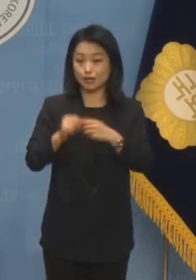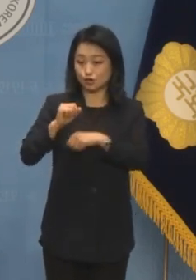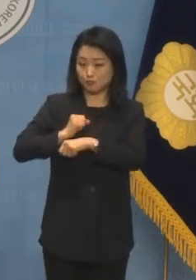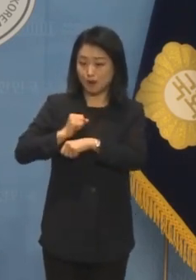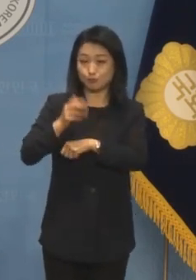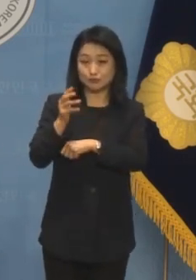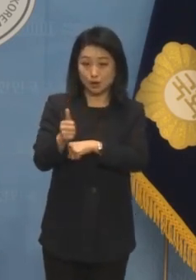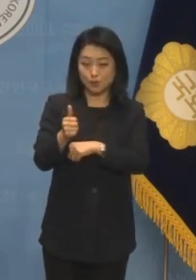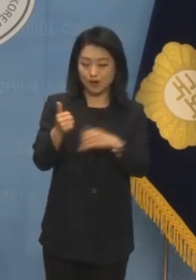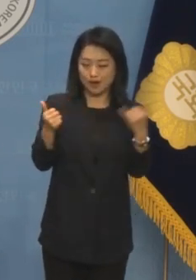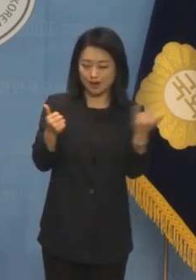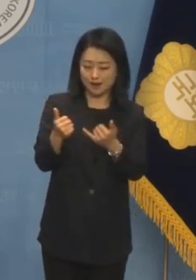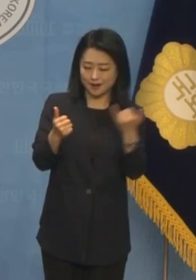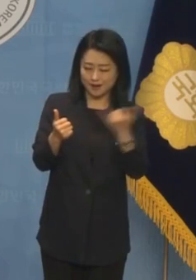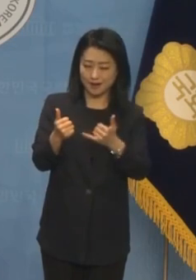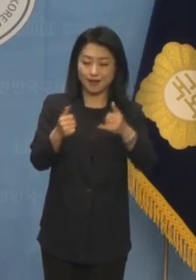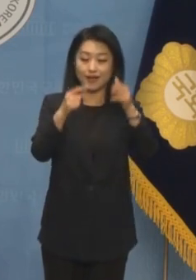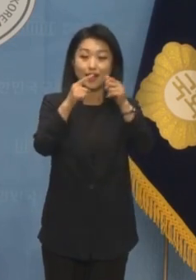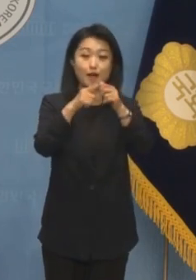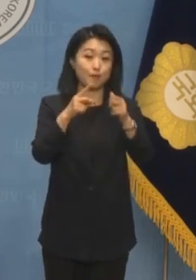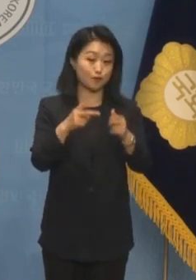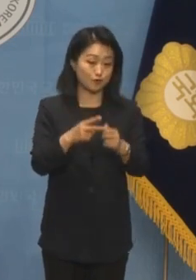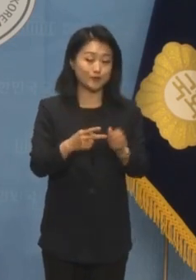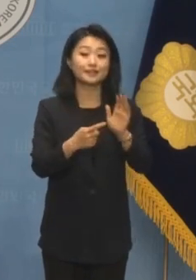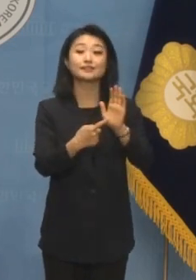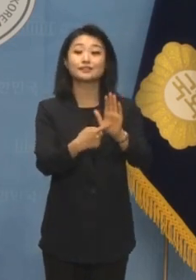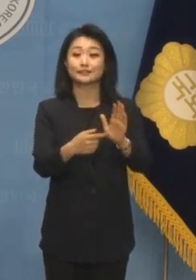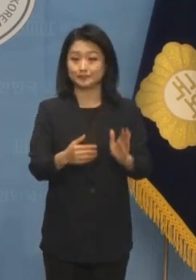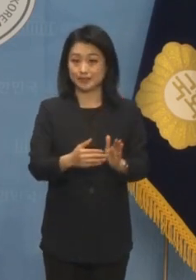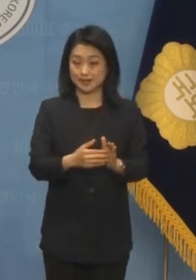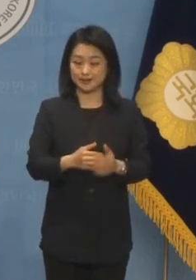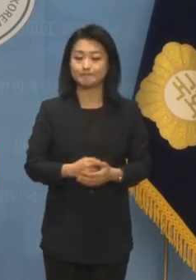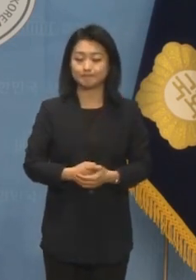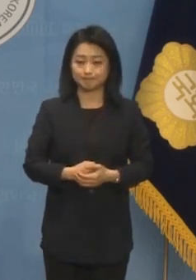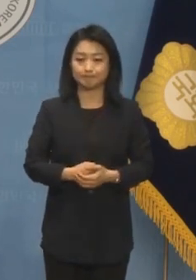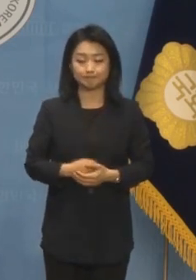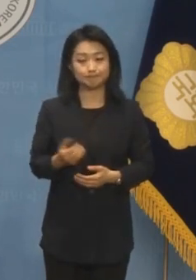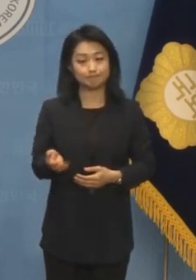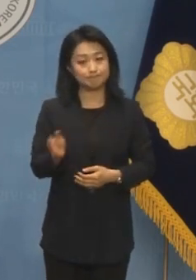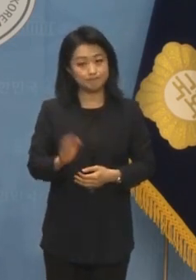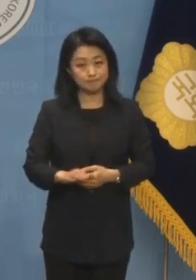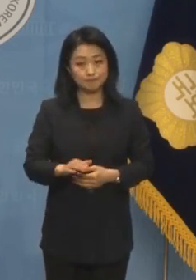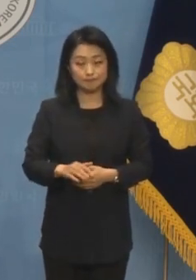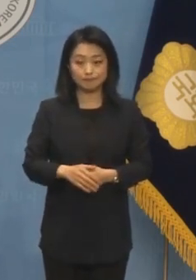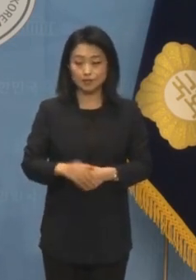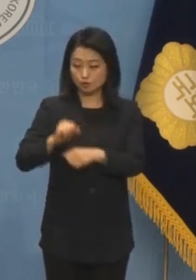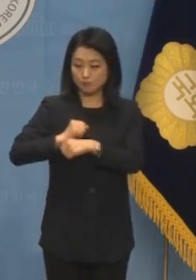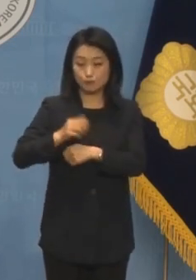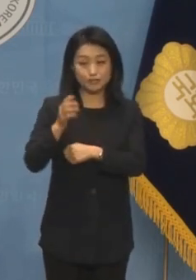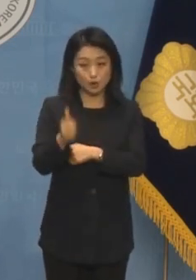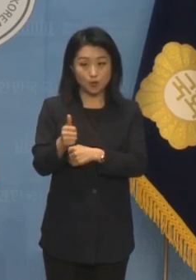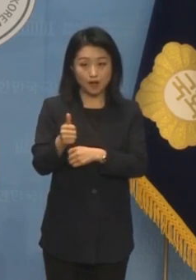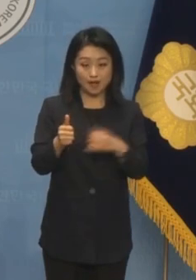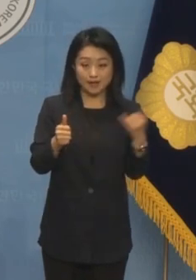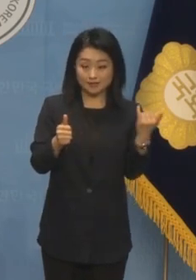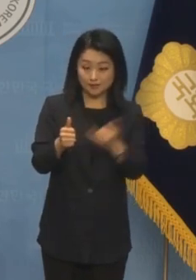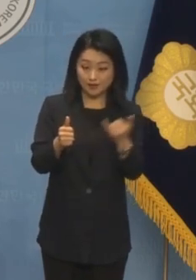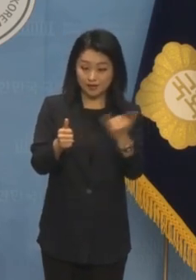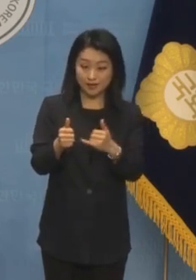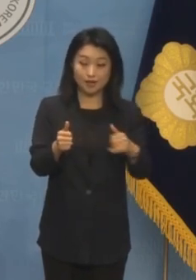두 차례 통화한 사실이 세간에 드러났습니다. 그런데 이종섭 장관과 통화한